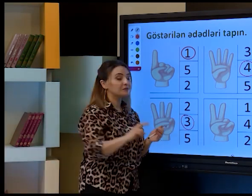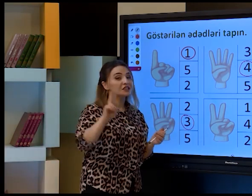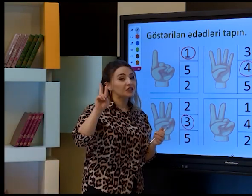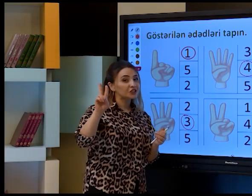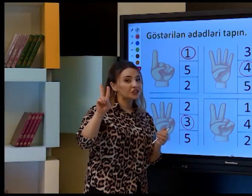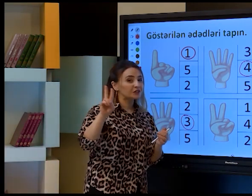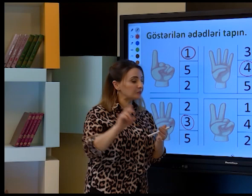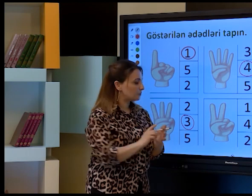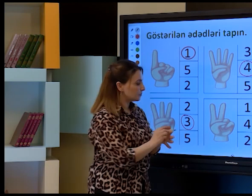2